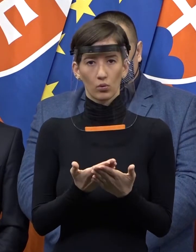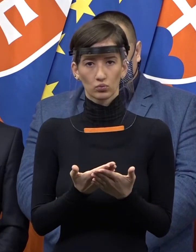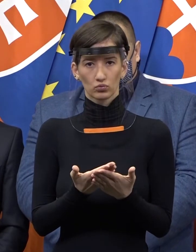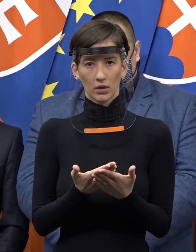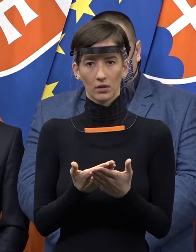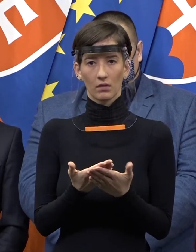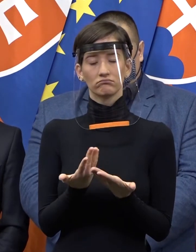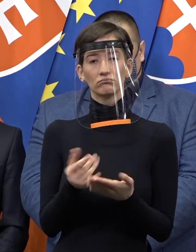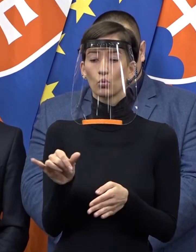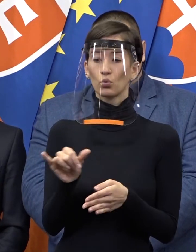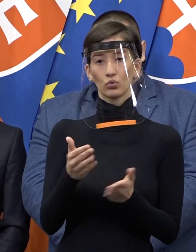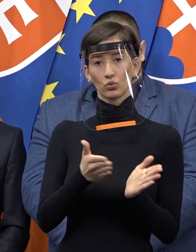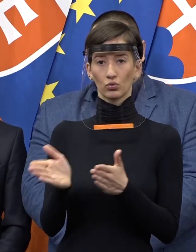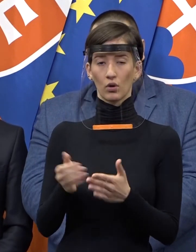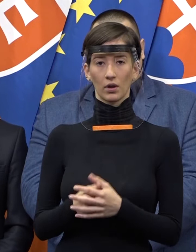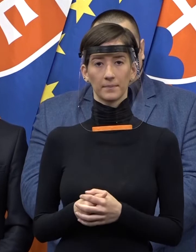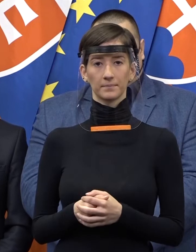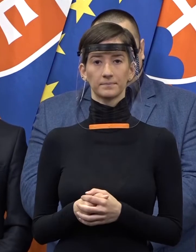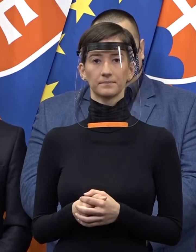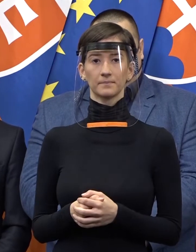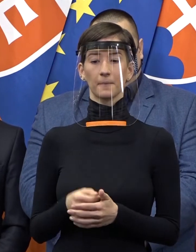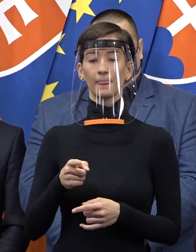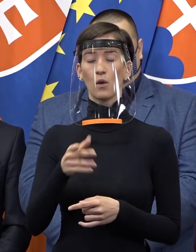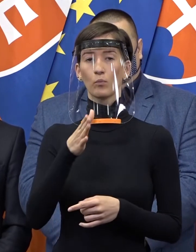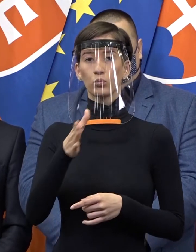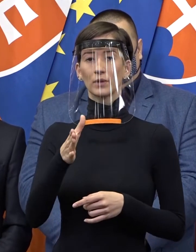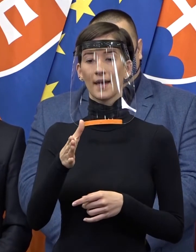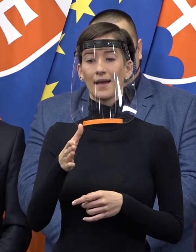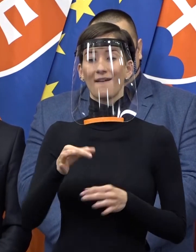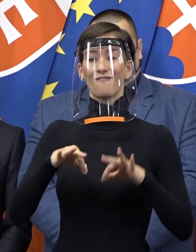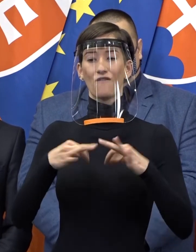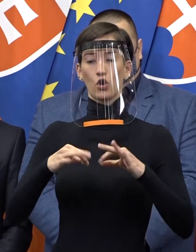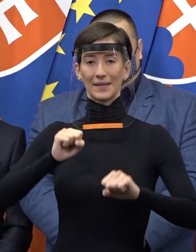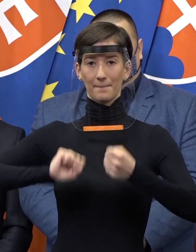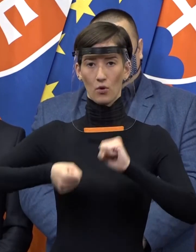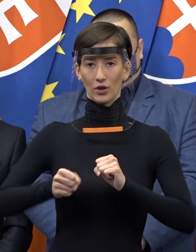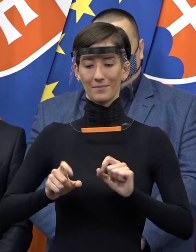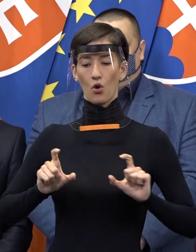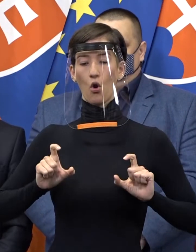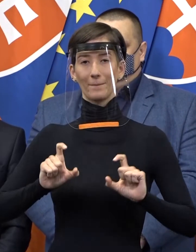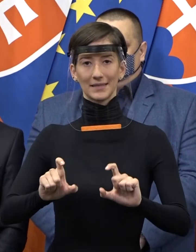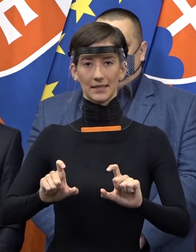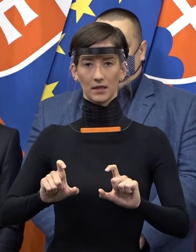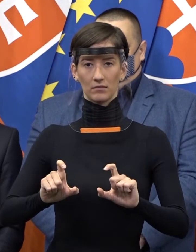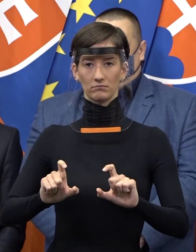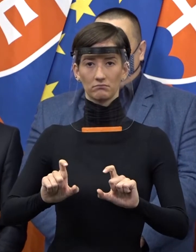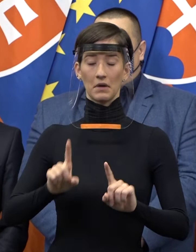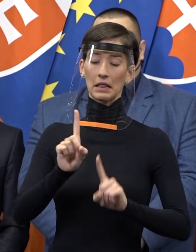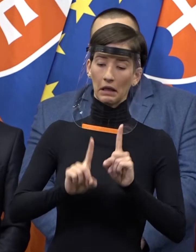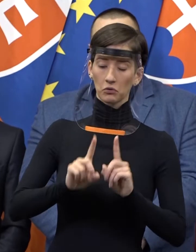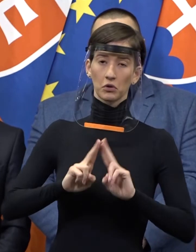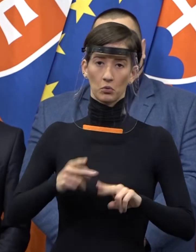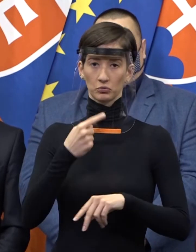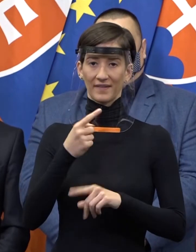ľudia sa pohybujú? Nie, bude to obmedzenie voľného pohybu osôb. Môžeme to hovoriť, keď niekto chce, môže povedať zákaz. Áno,